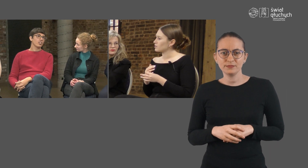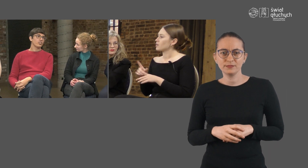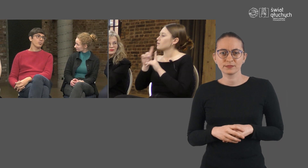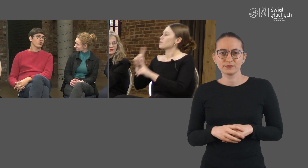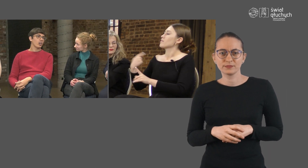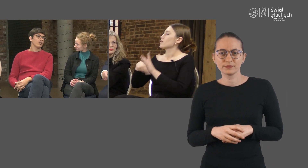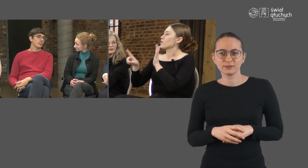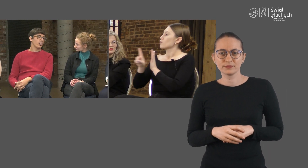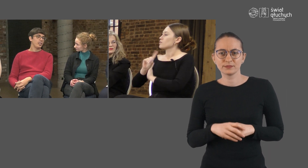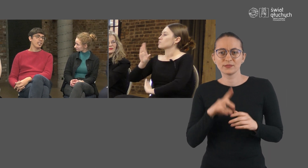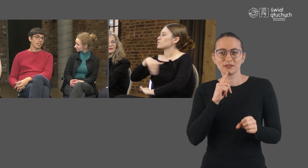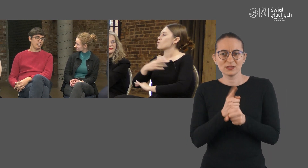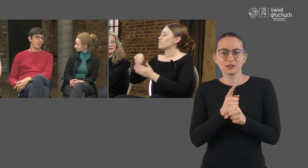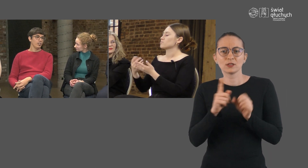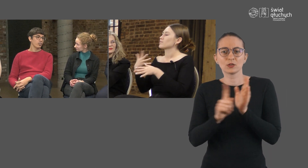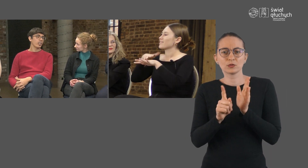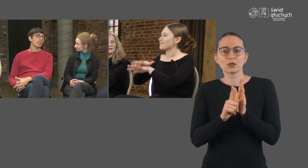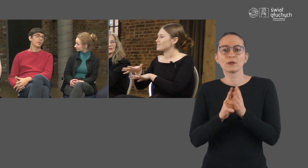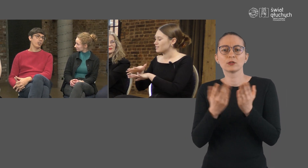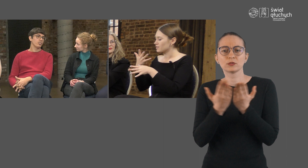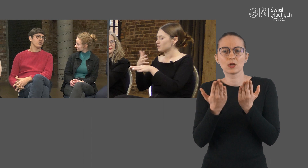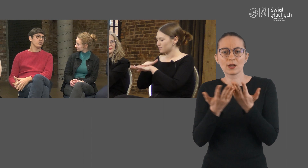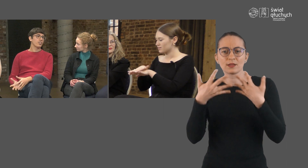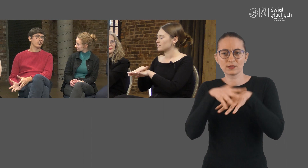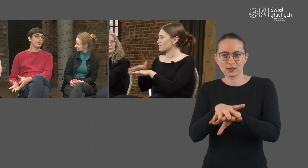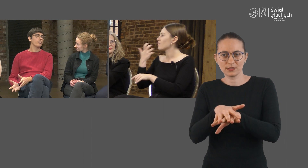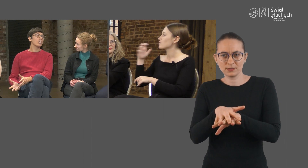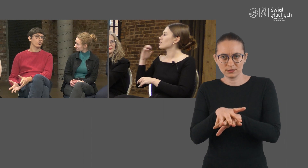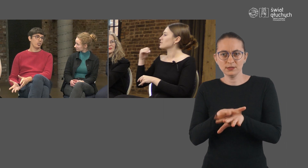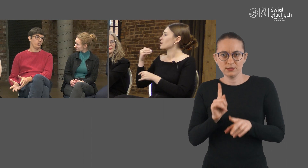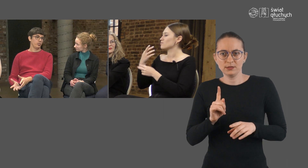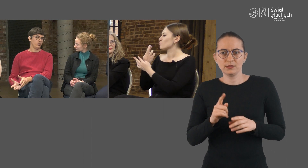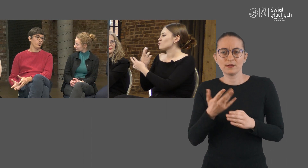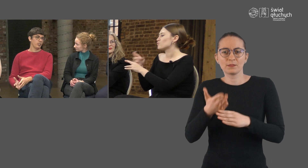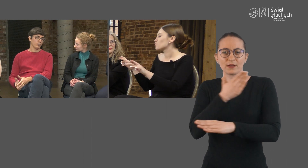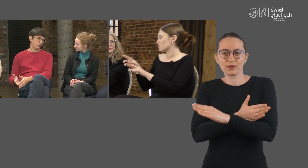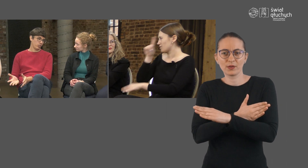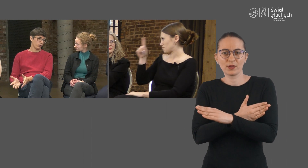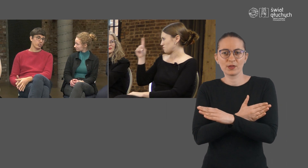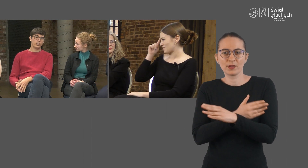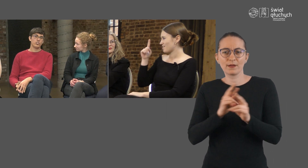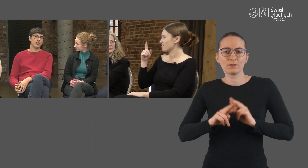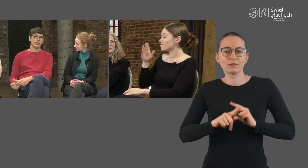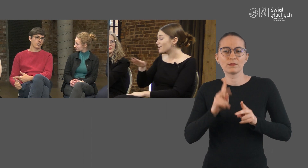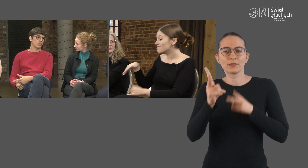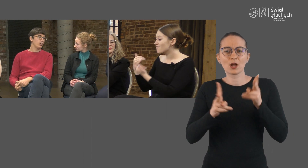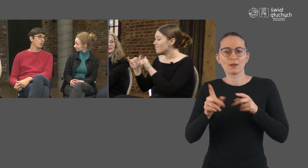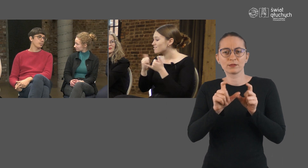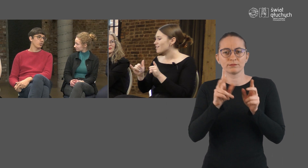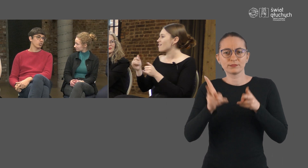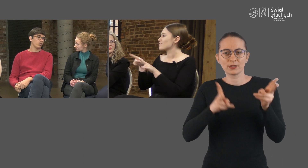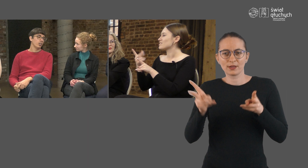Przez to, że chodziłam do szkoły z oddziałami integracyjnymi, to tak jak wspomniałem wcześniej, że w klasie były przeróżne ludzie, przeróżne dzieci z